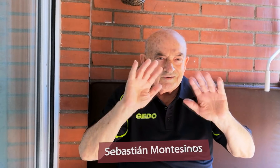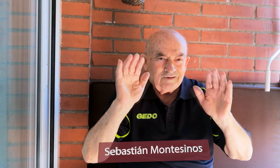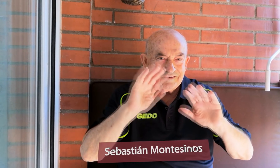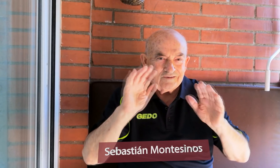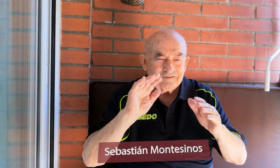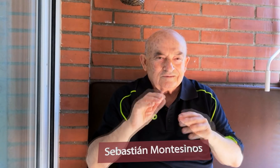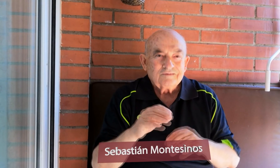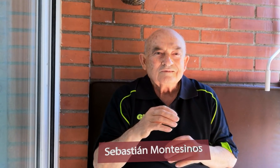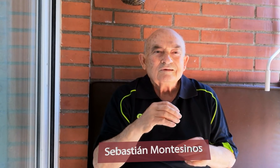Hola, de nou.